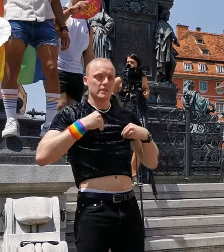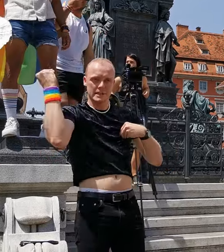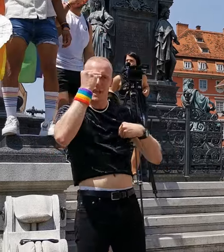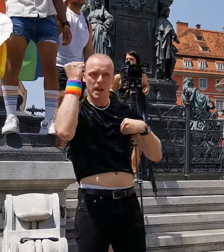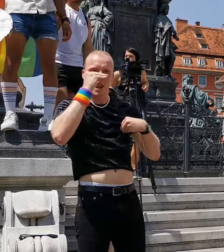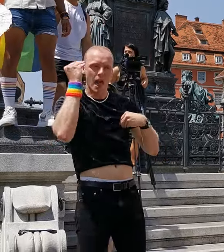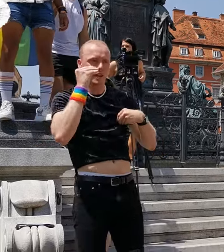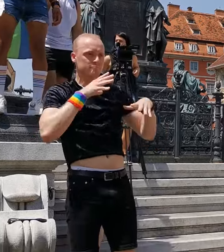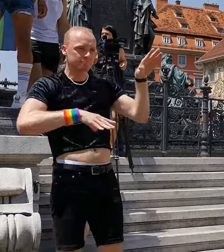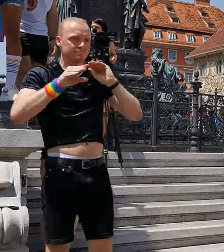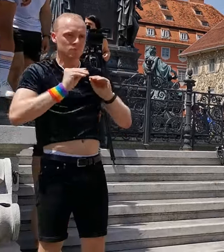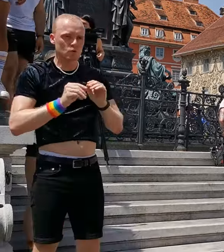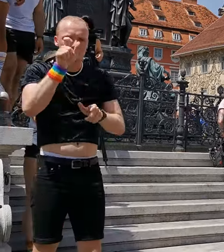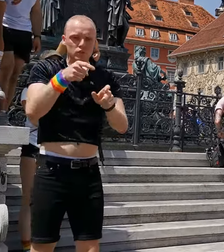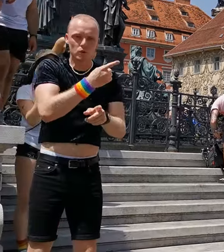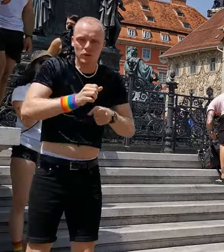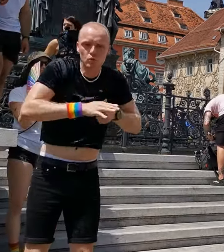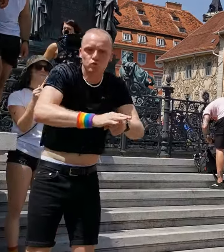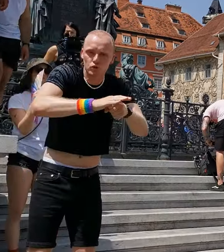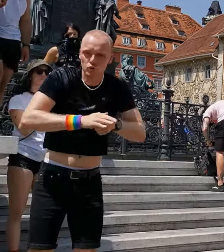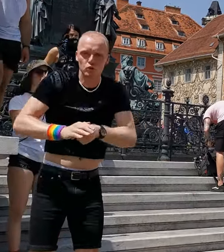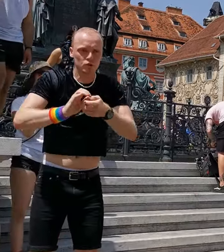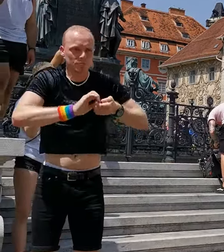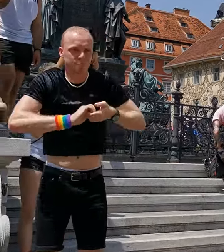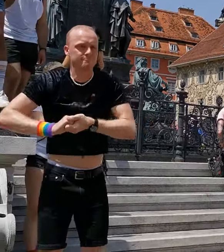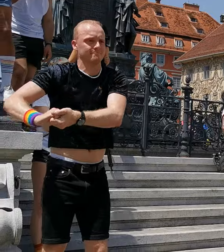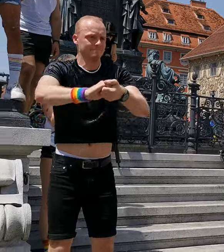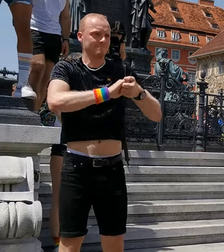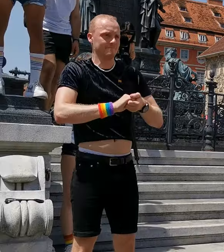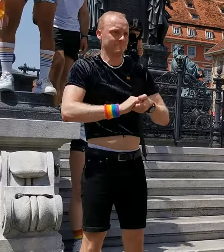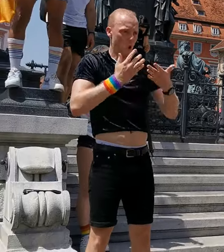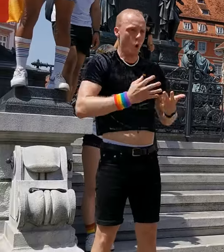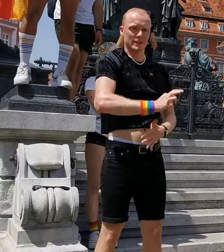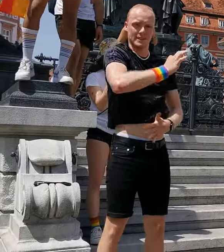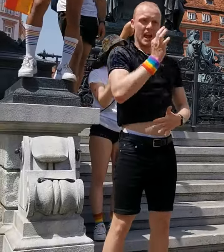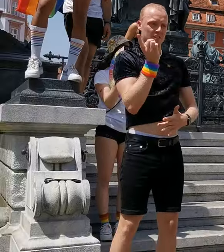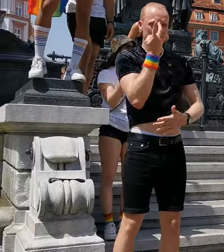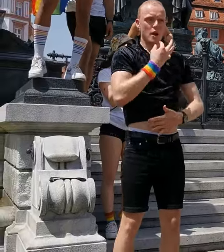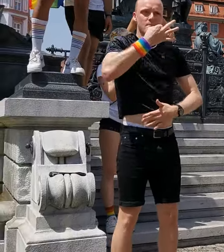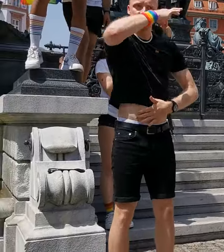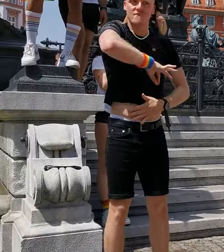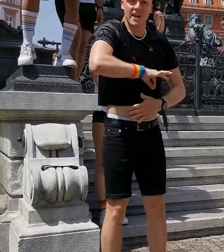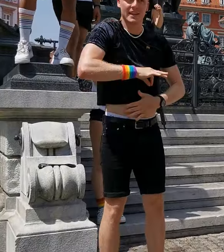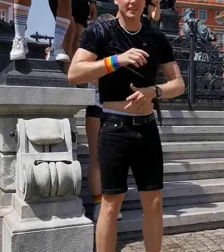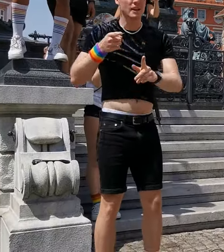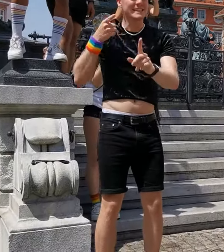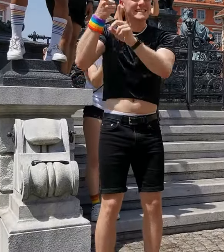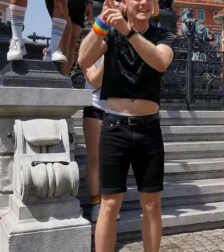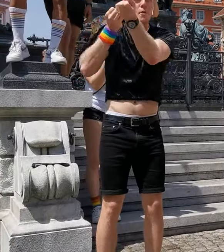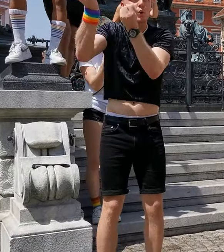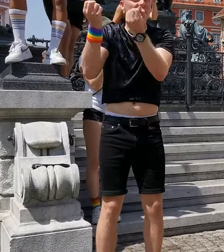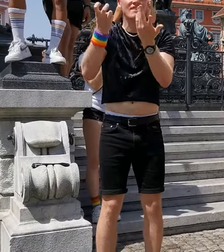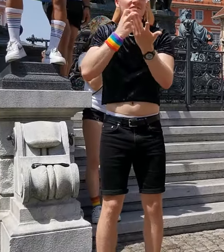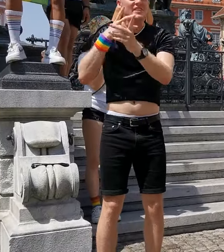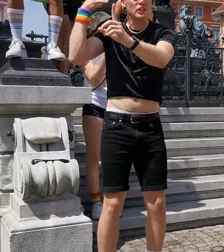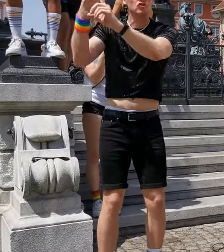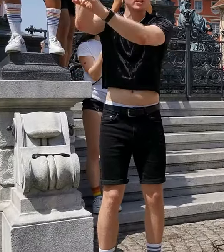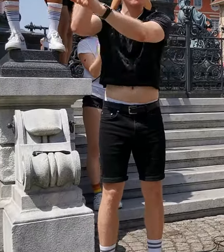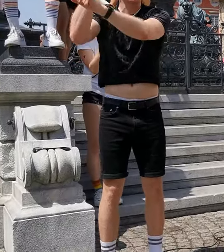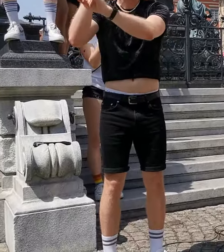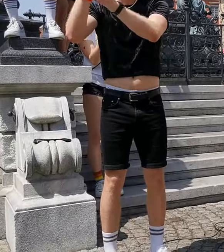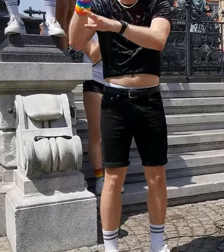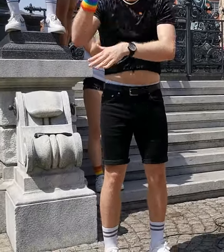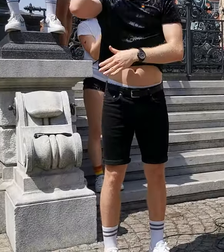um andere zu kümmern. Es ist unsere Pflicht, auch an Tagen wie diesen unsere politischen Ziele nicht aus den Augen zu verlieren. Wir müssen